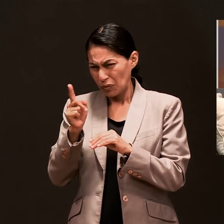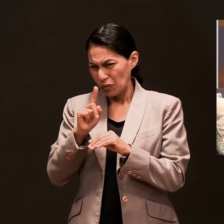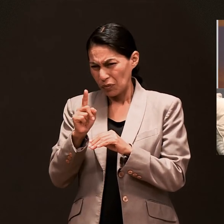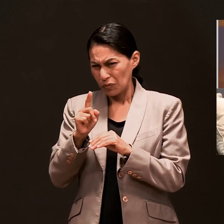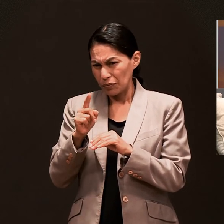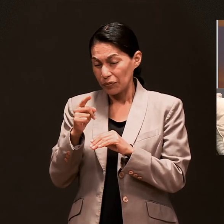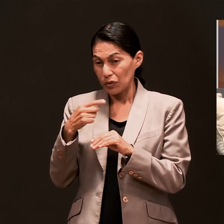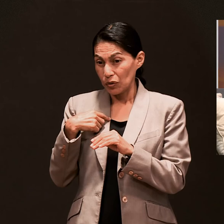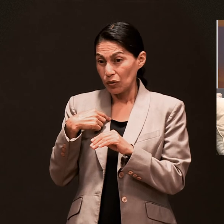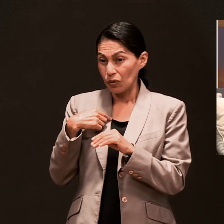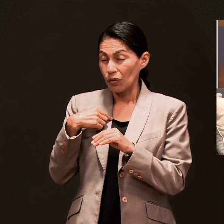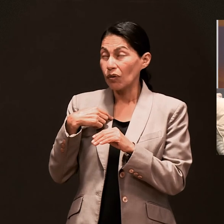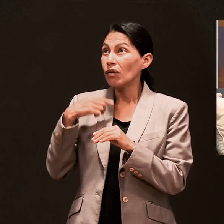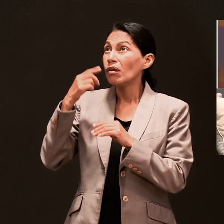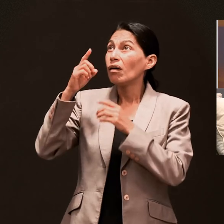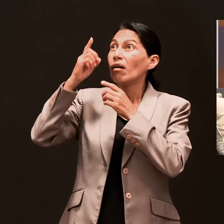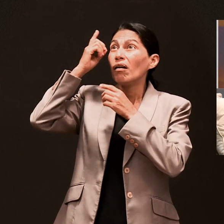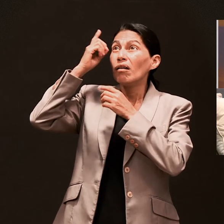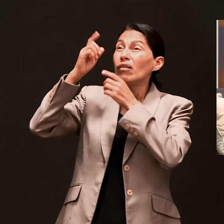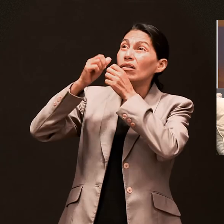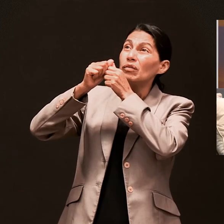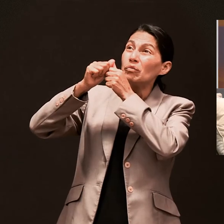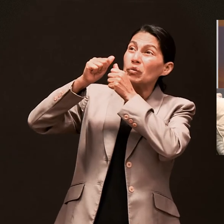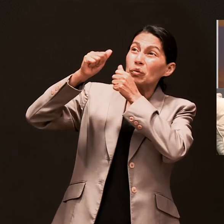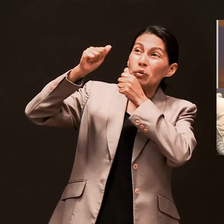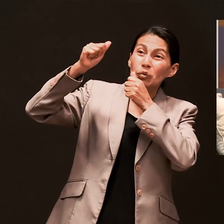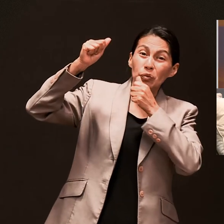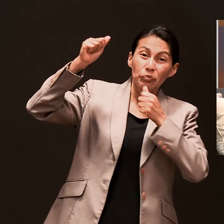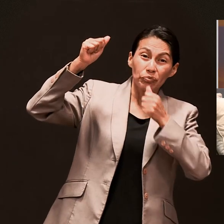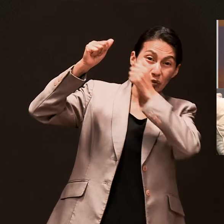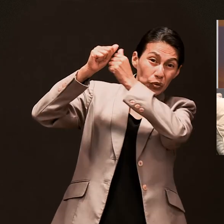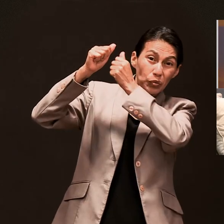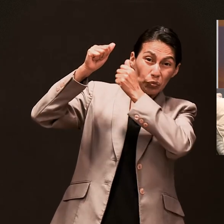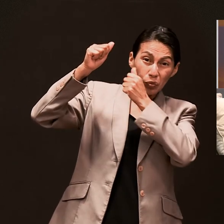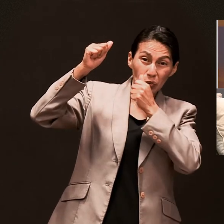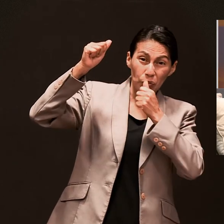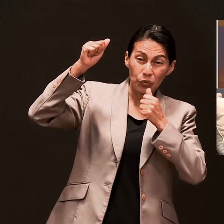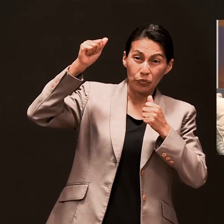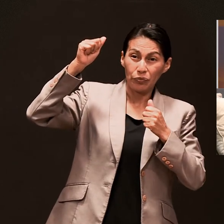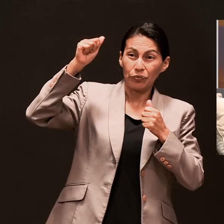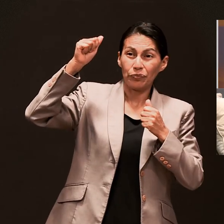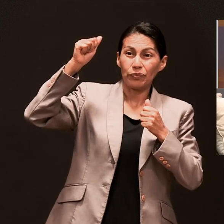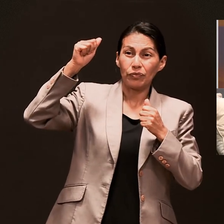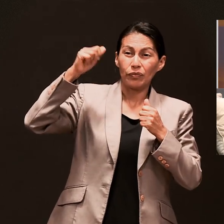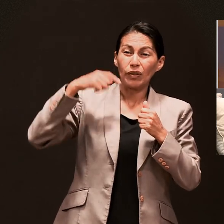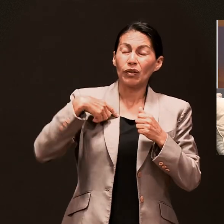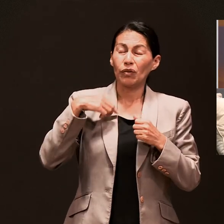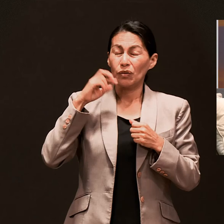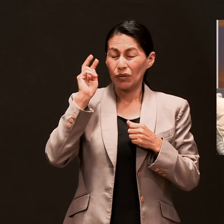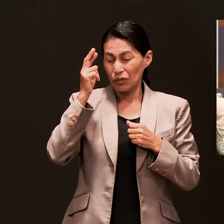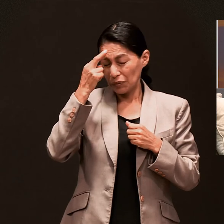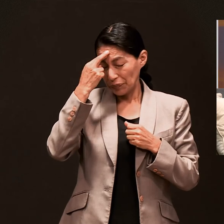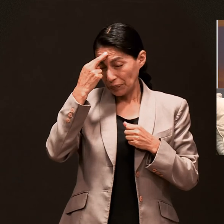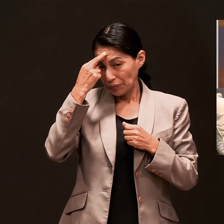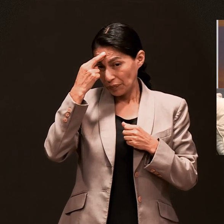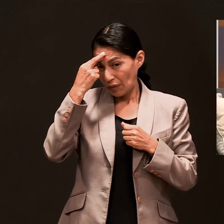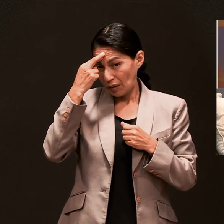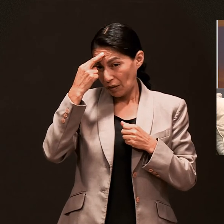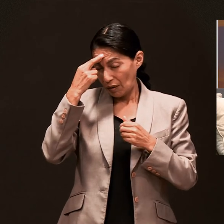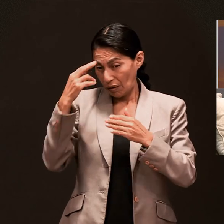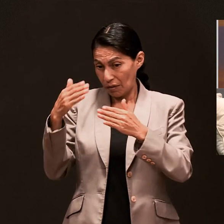afuera alejada de Dios Entonces no recuerdo este momento y